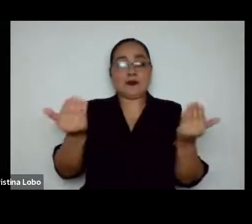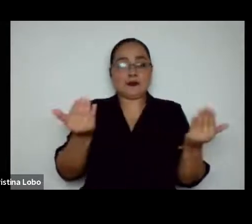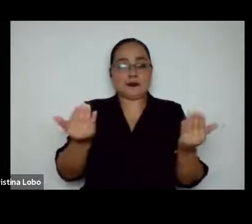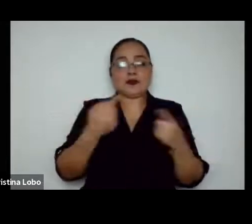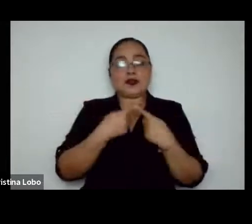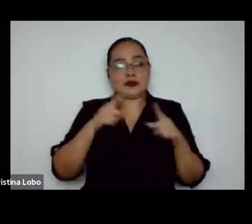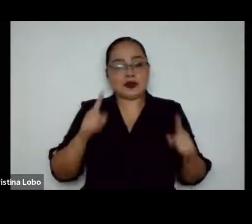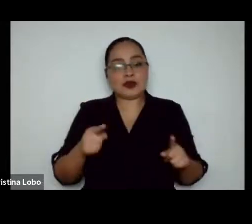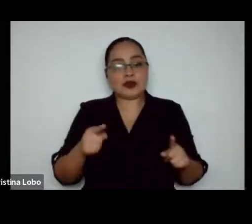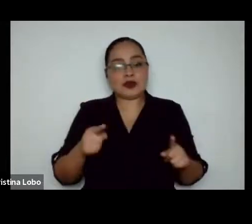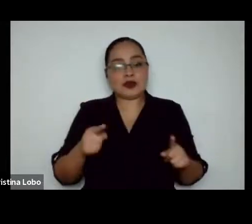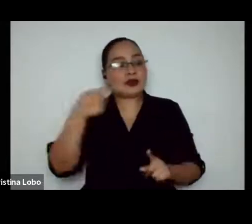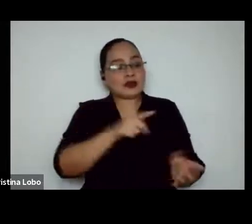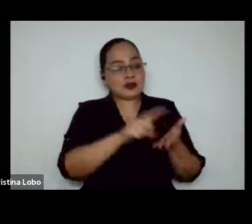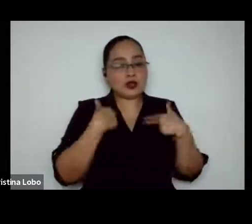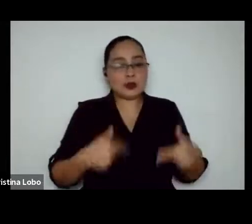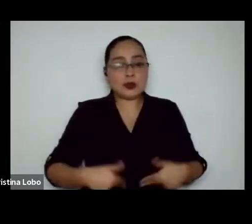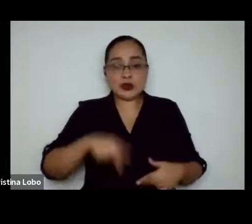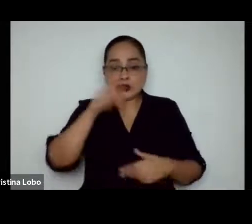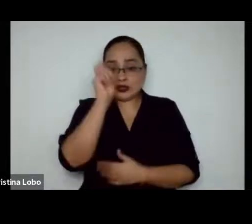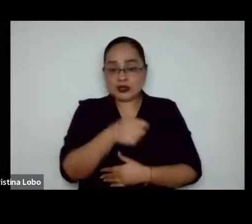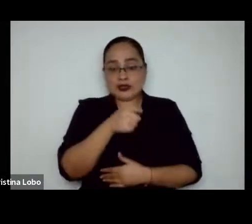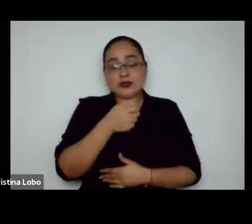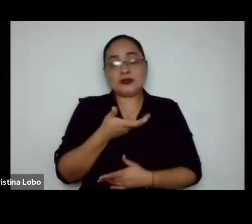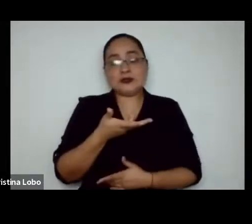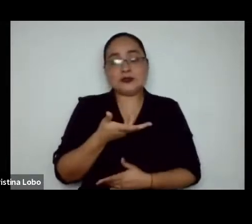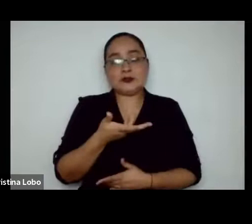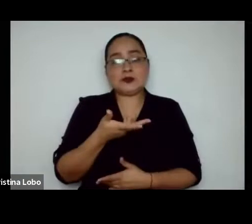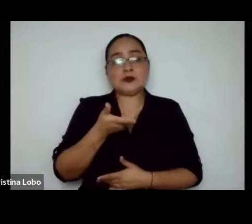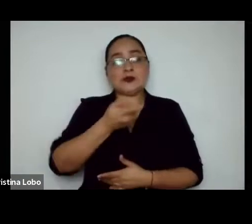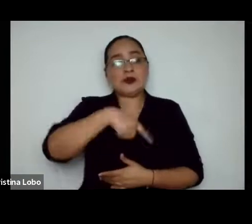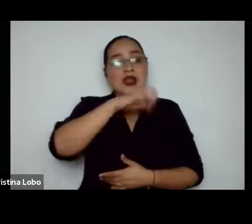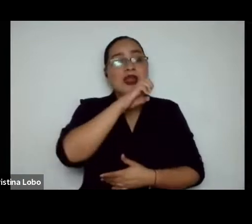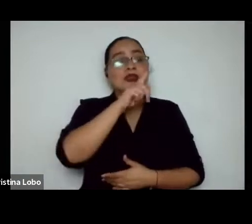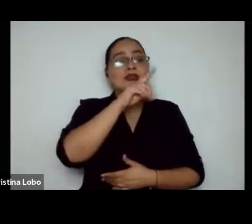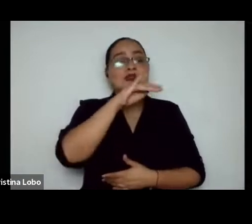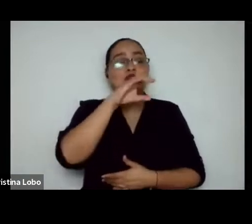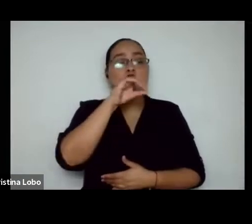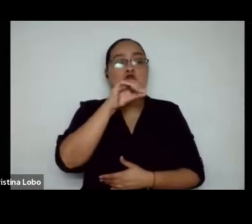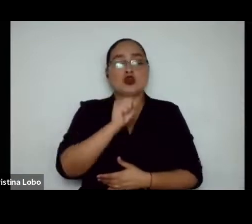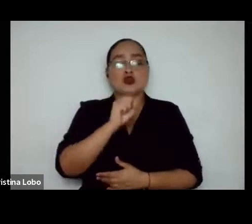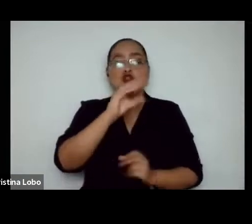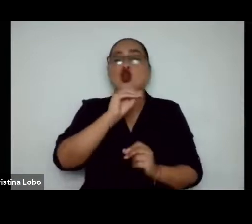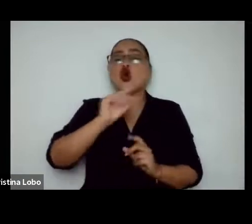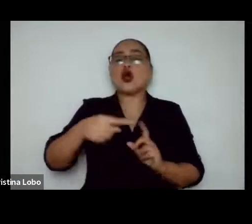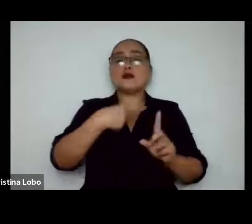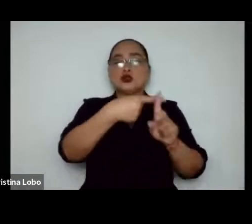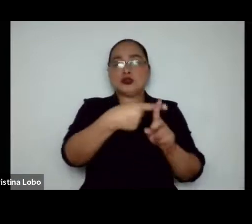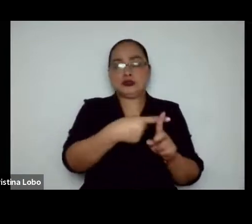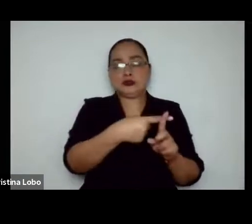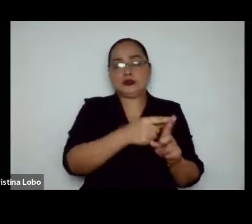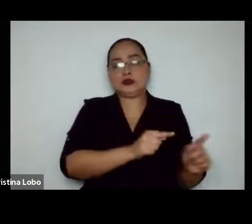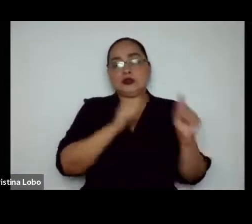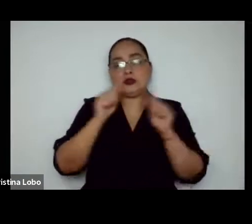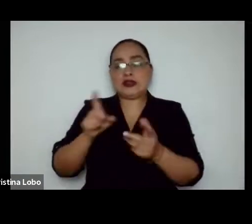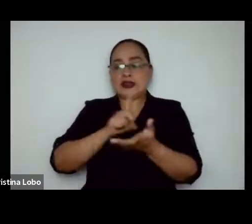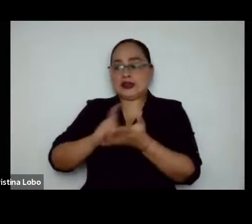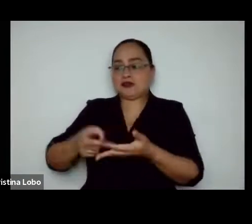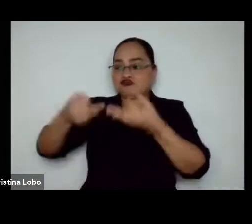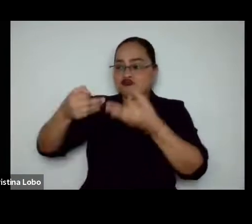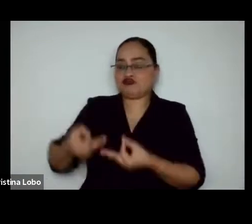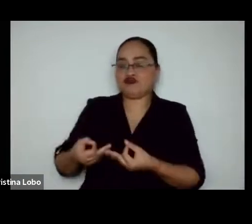que los derechos humanos son reclamos éticos no positivizados, mientras que los derechos fundamentales